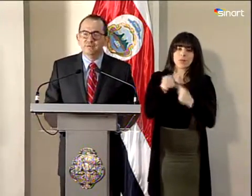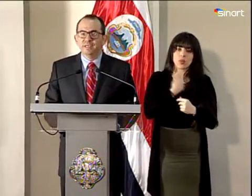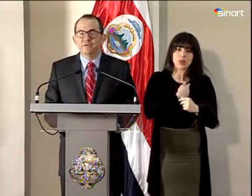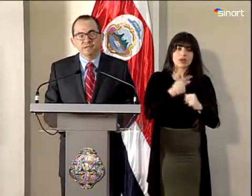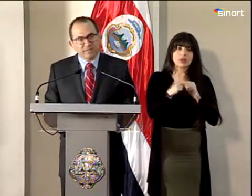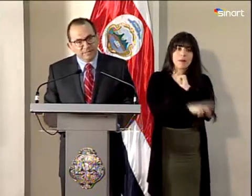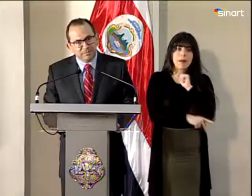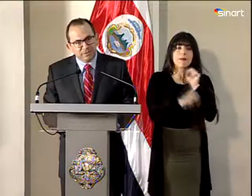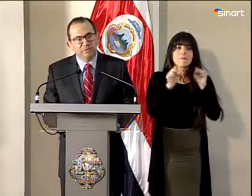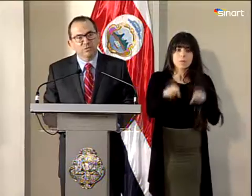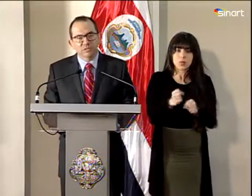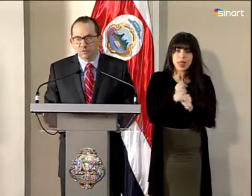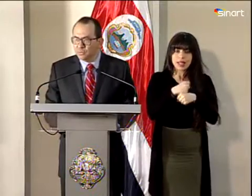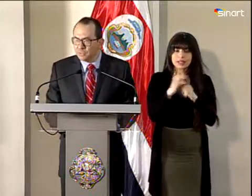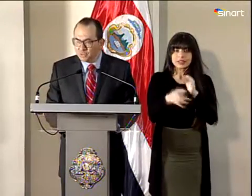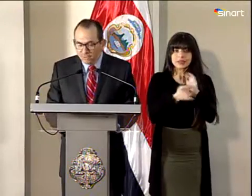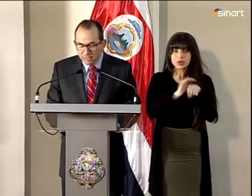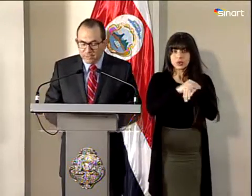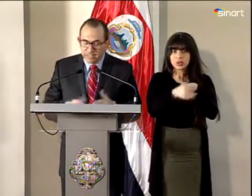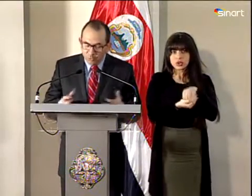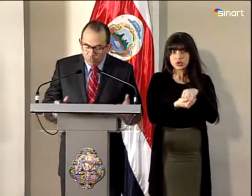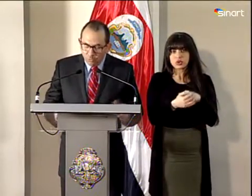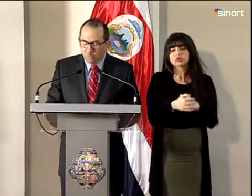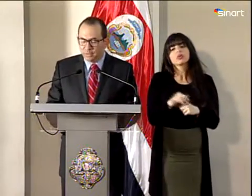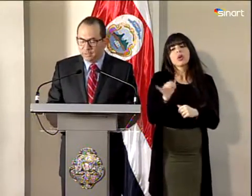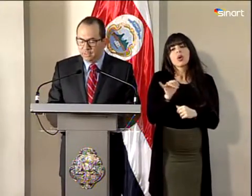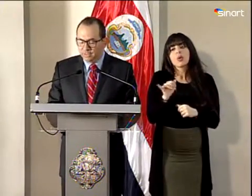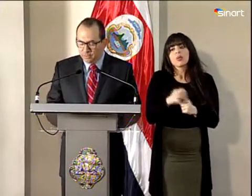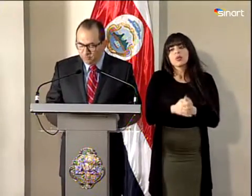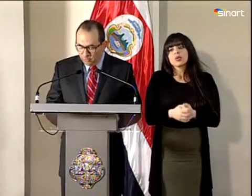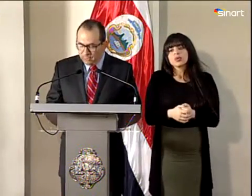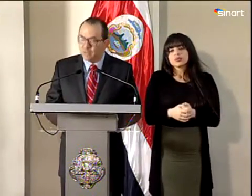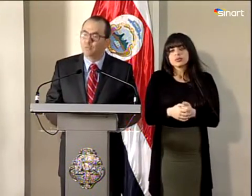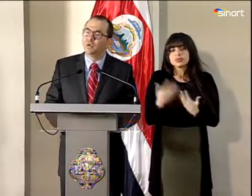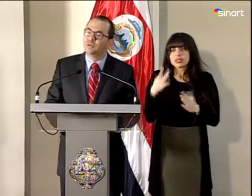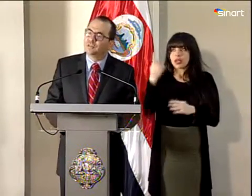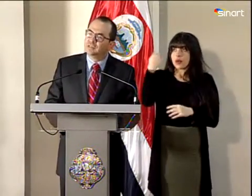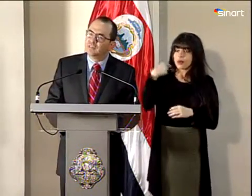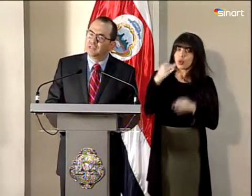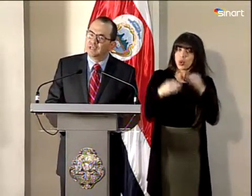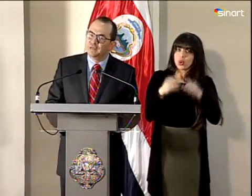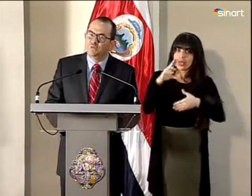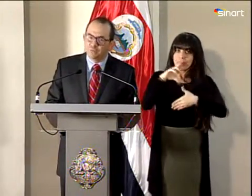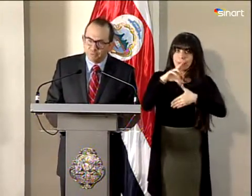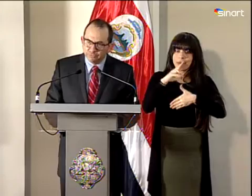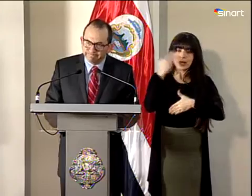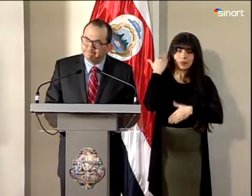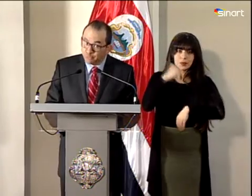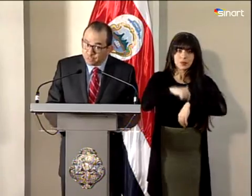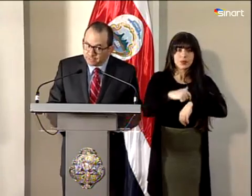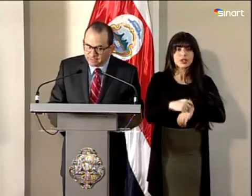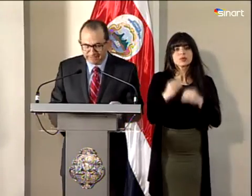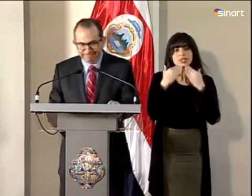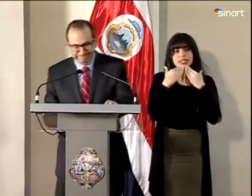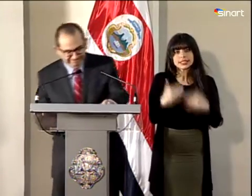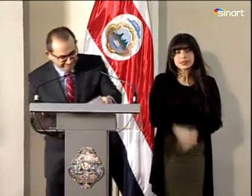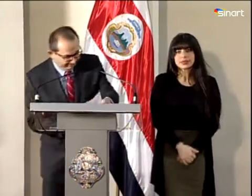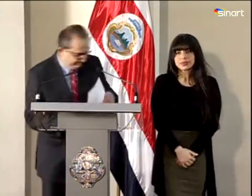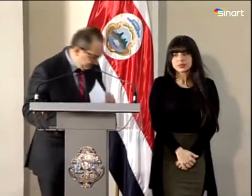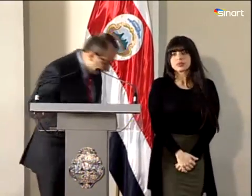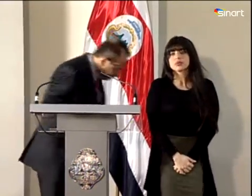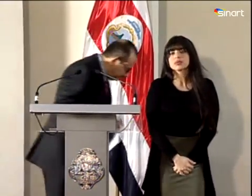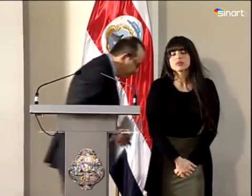se vaya a realizar la fecundación in vitro tal y como fue ordenado por la Corte Interamericana en su momento. Muchas gracias.